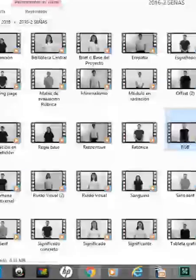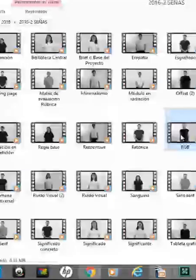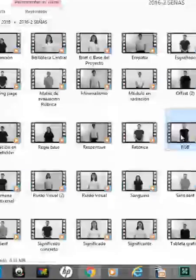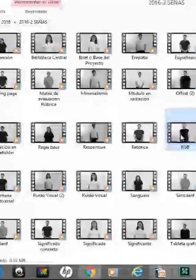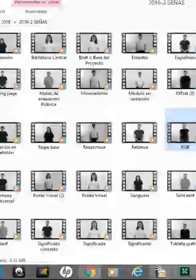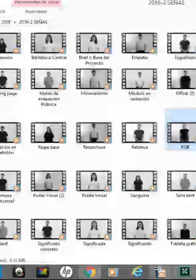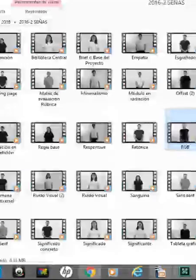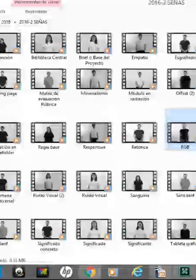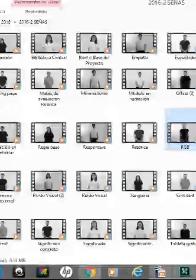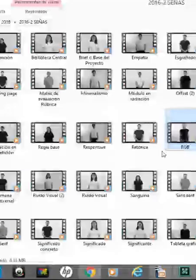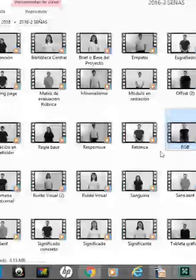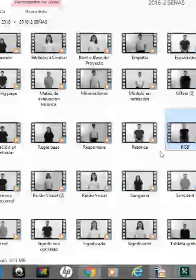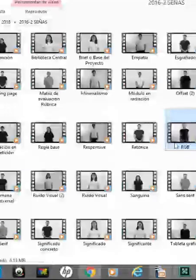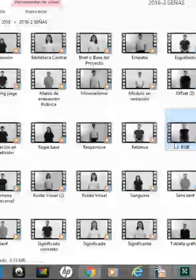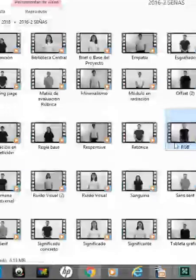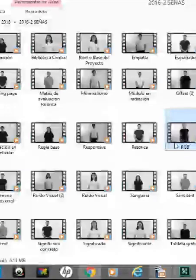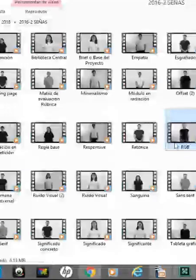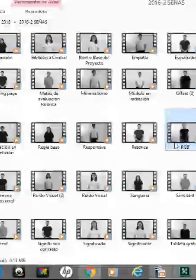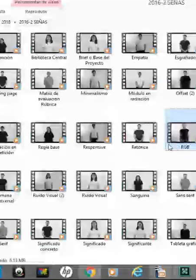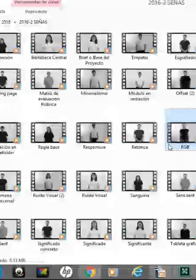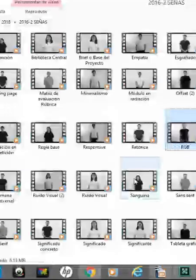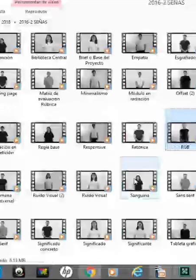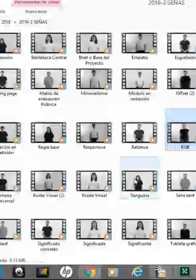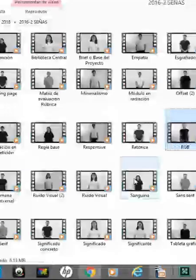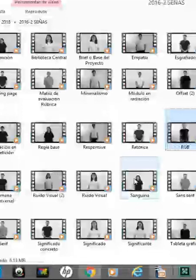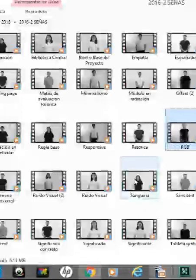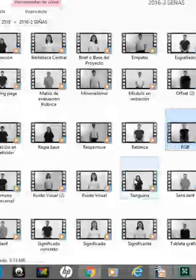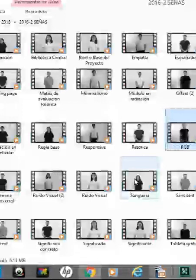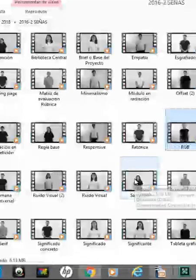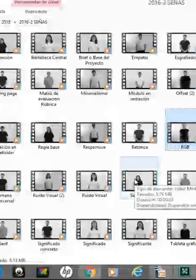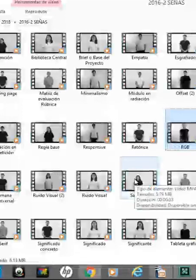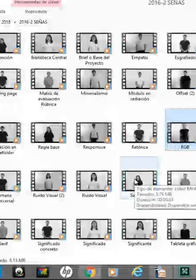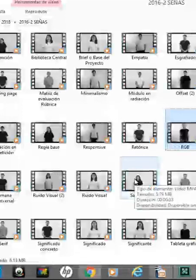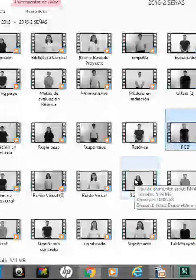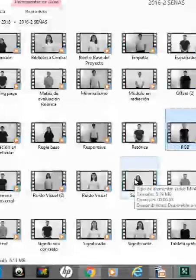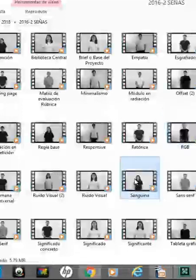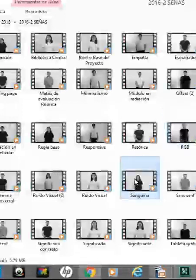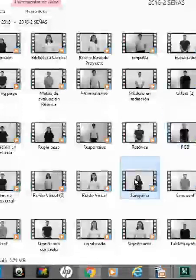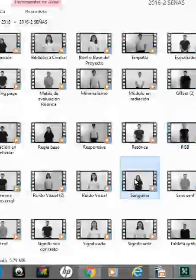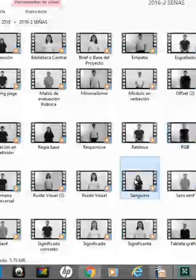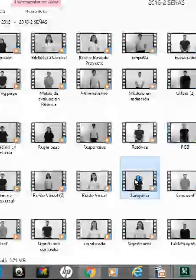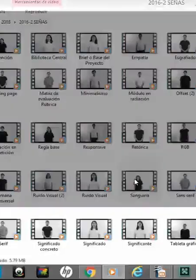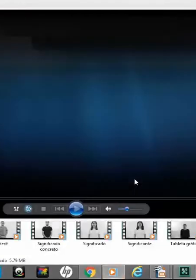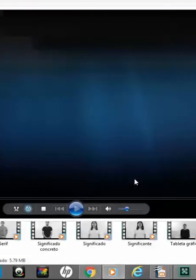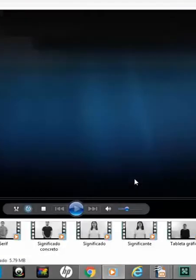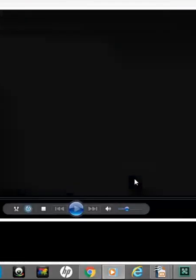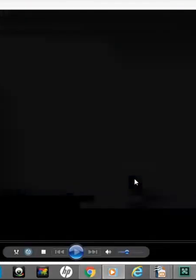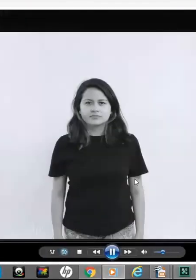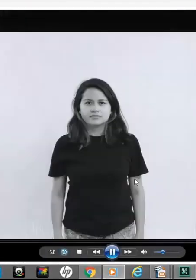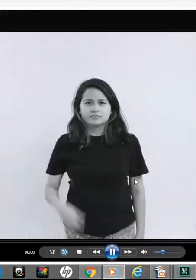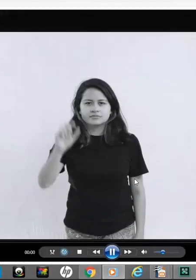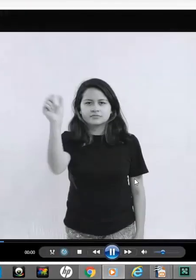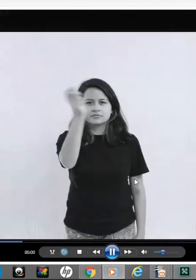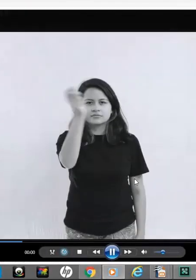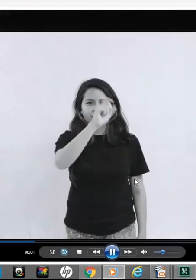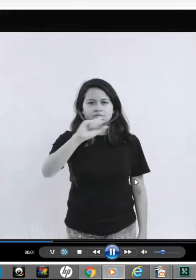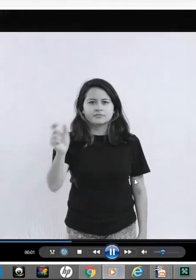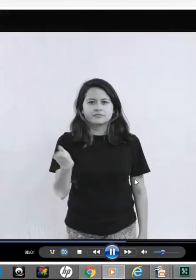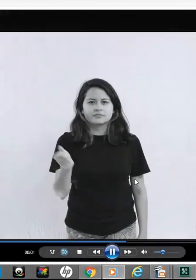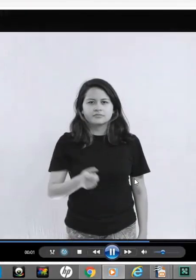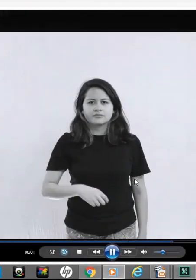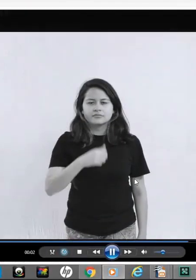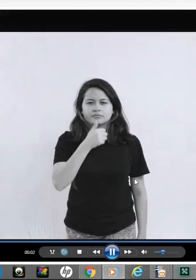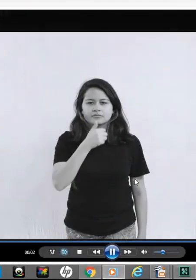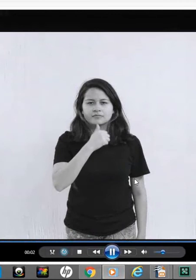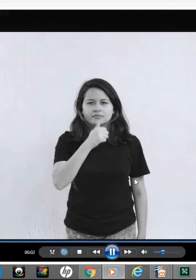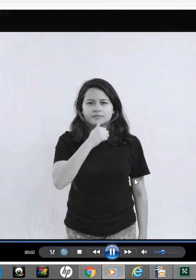villanos, es que somos dos mundos diferentes que nos estamos uniendo. Y hoy por hoy nuestra Universidad de San Carlos, al menos en la mayoría,